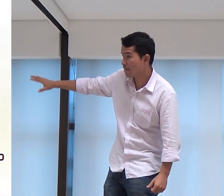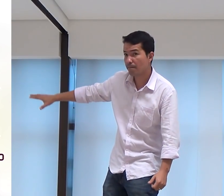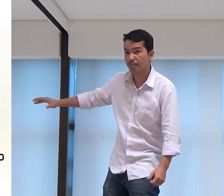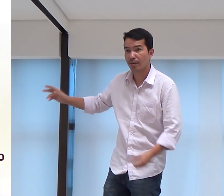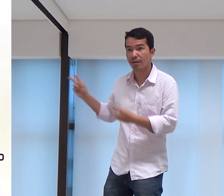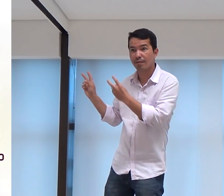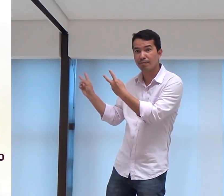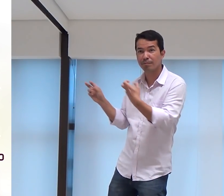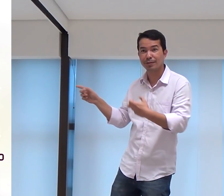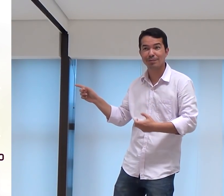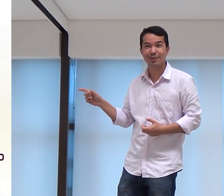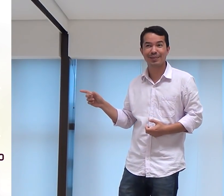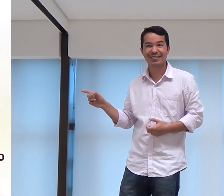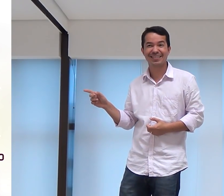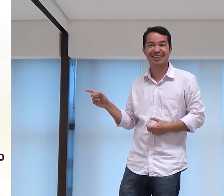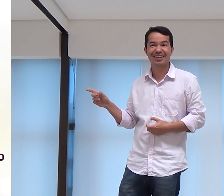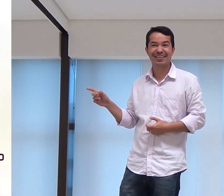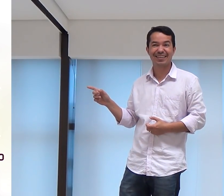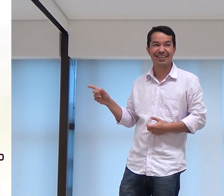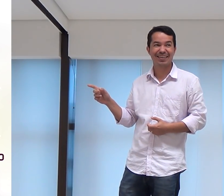ali no trecho, você percebe isso?